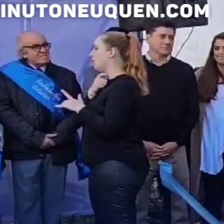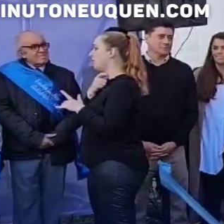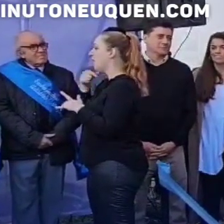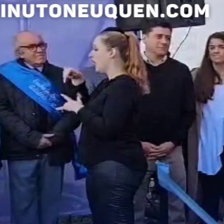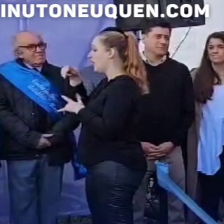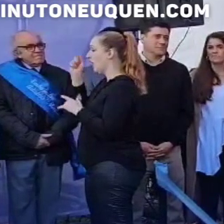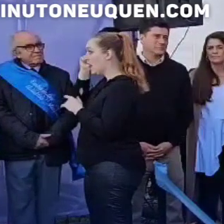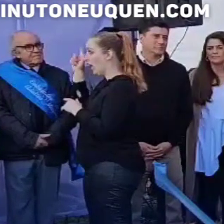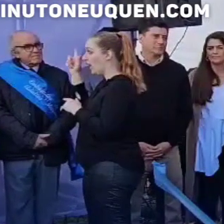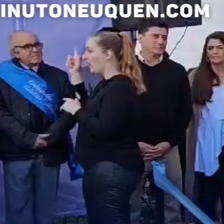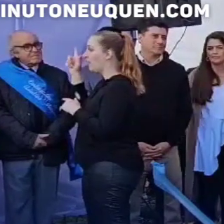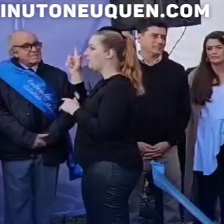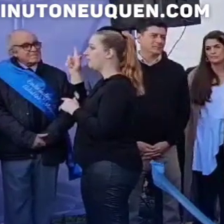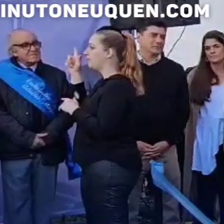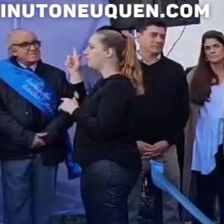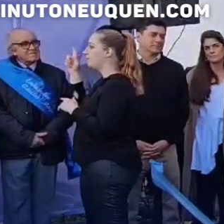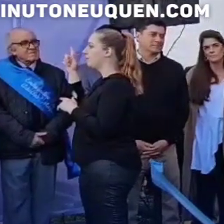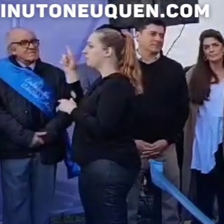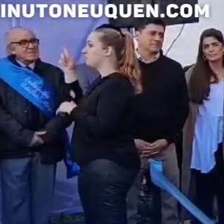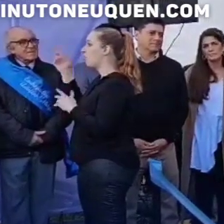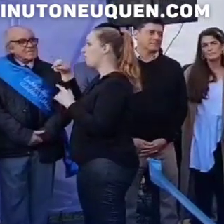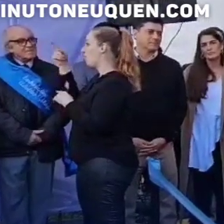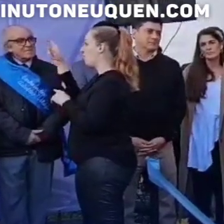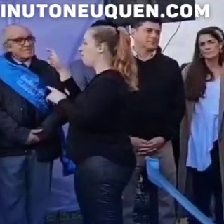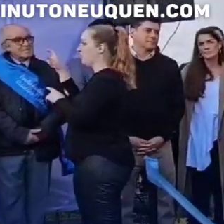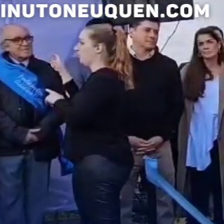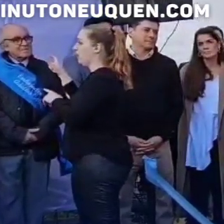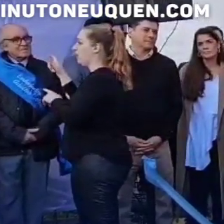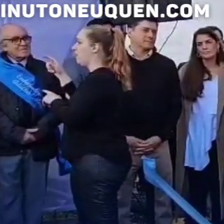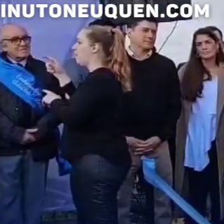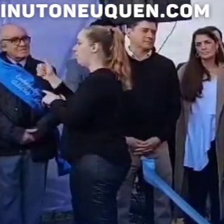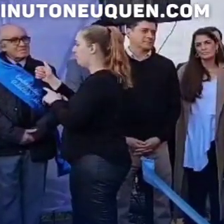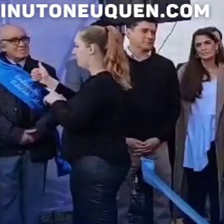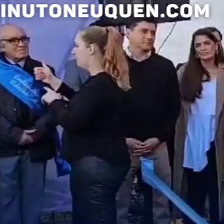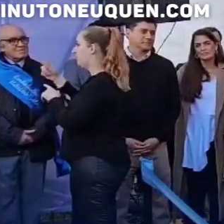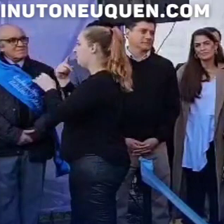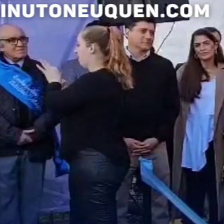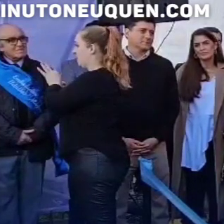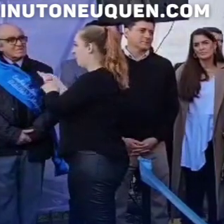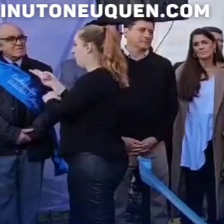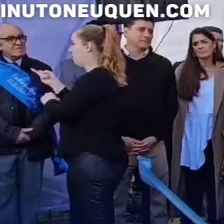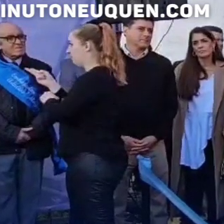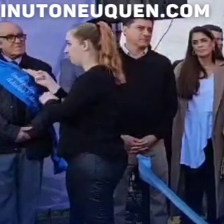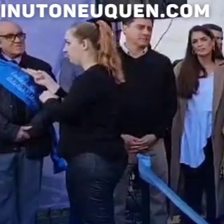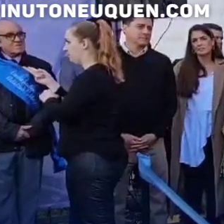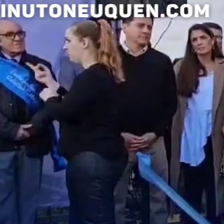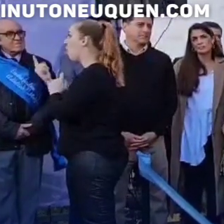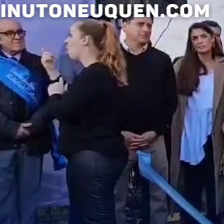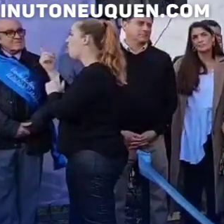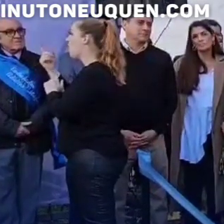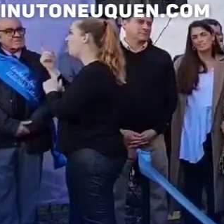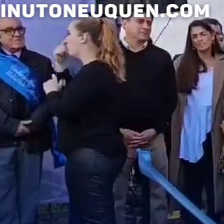esta idea que tuvieron Pechi y Mariano, Mariano y Pechi, porque hay alguien que la sembró y alguien que la